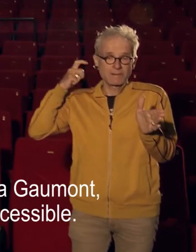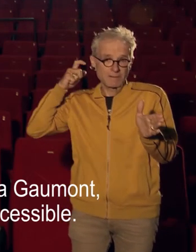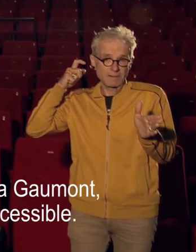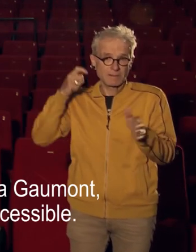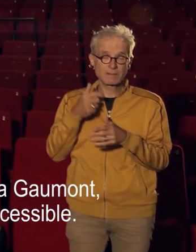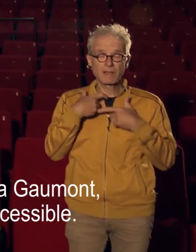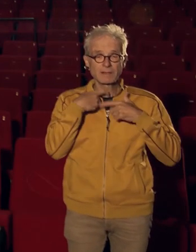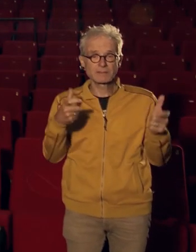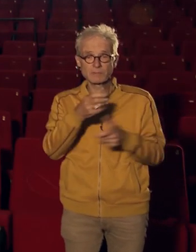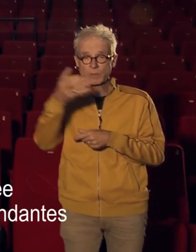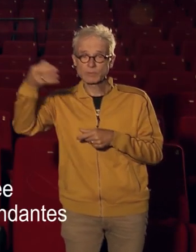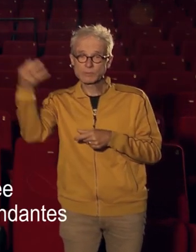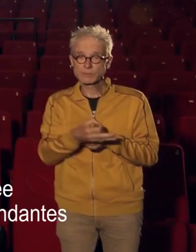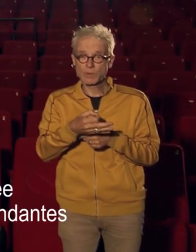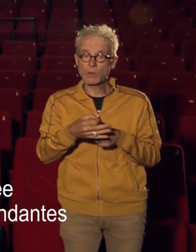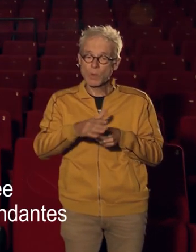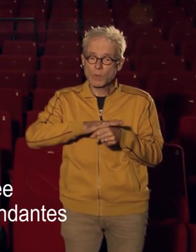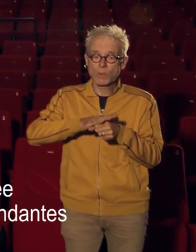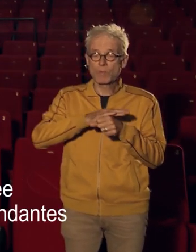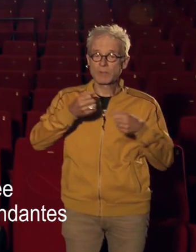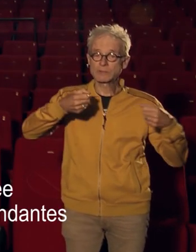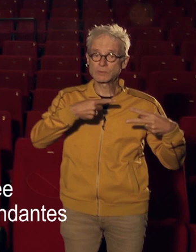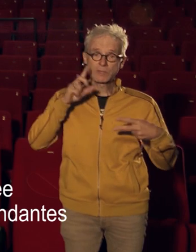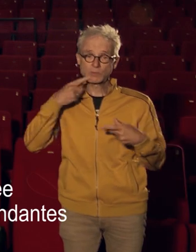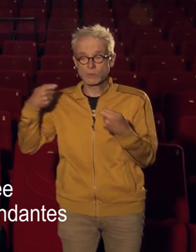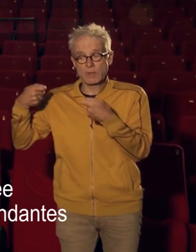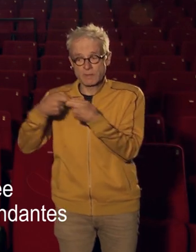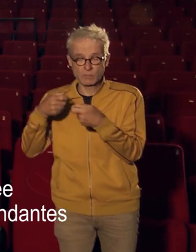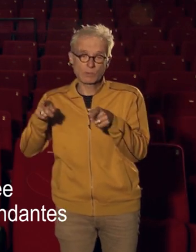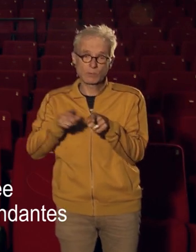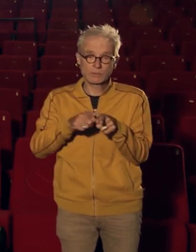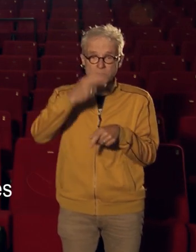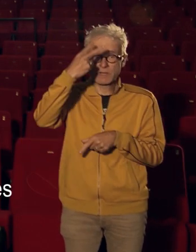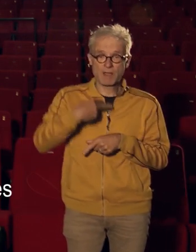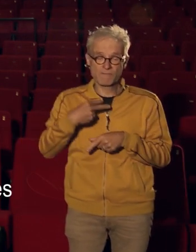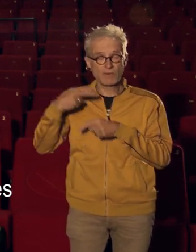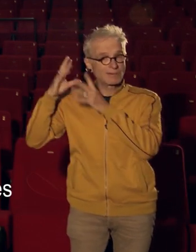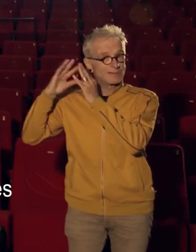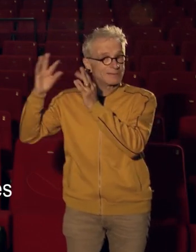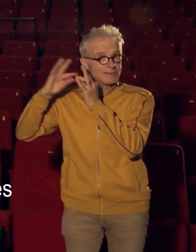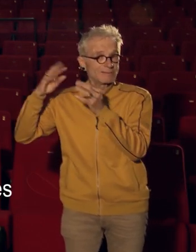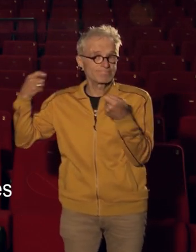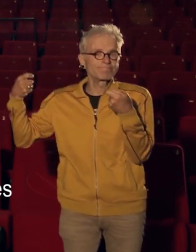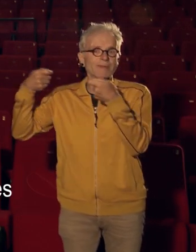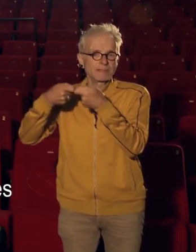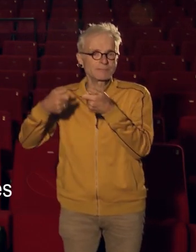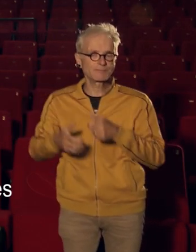accessible. Celle-ci est entièrement sous-titrée pour les personnes sourdes et malentendantes et audio-décrite pour les personnes non-voyantes ou